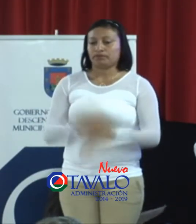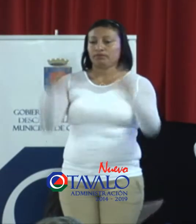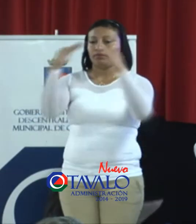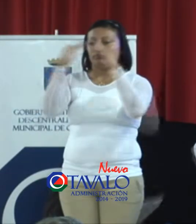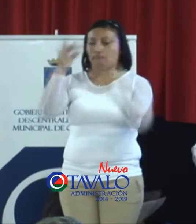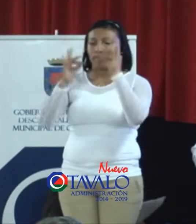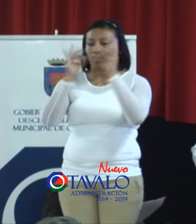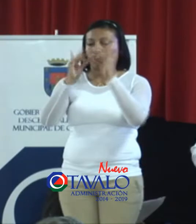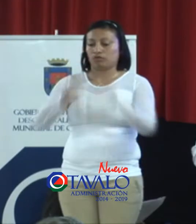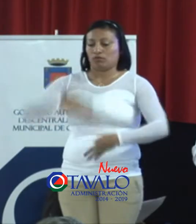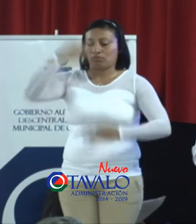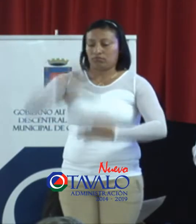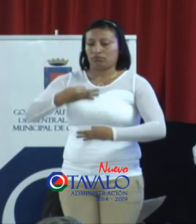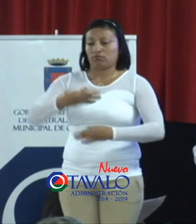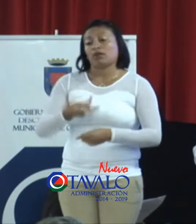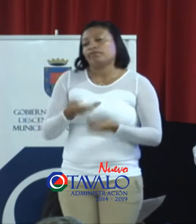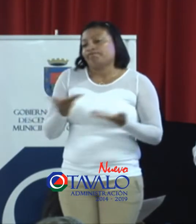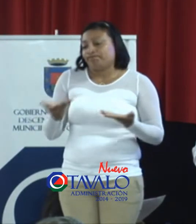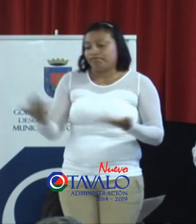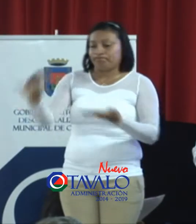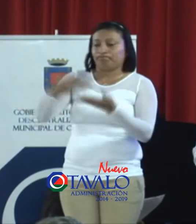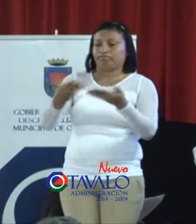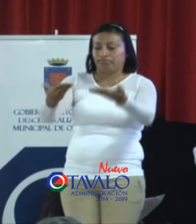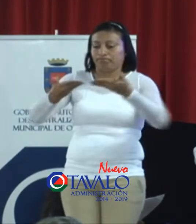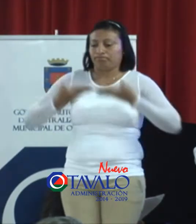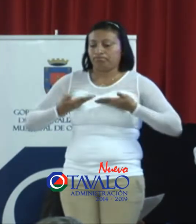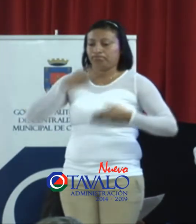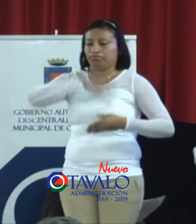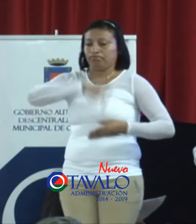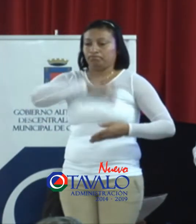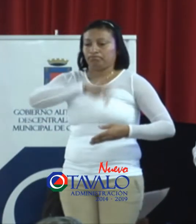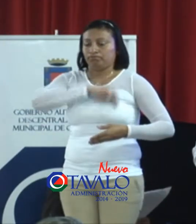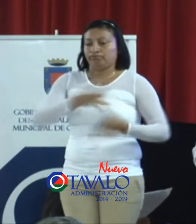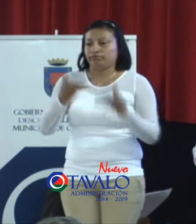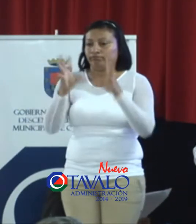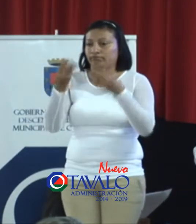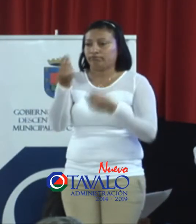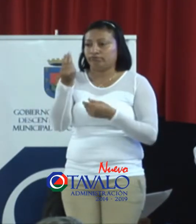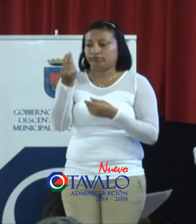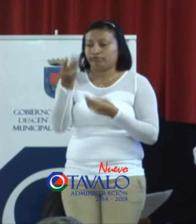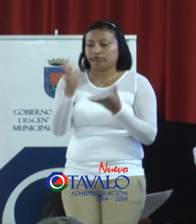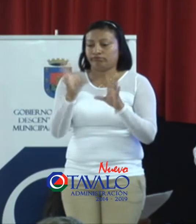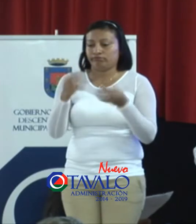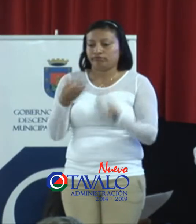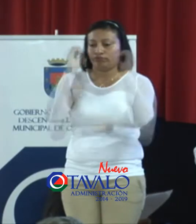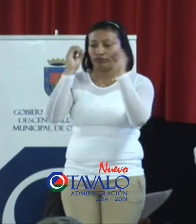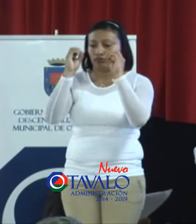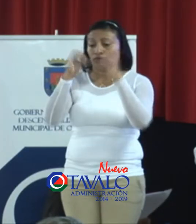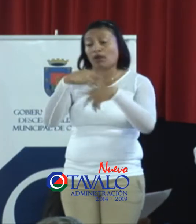en orden. Recibimos lamentablemente un municipio sin dinero, sin